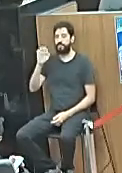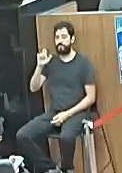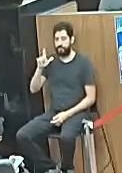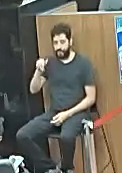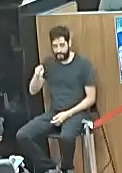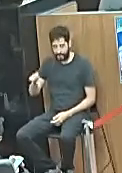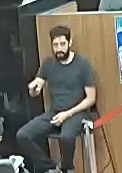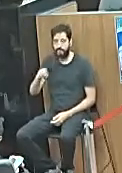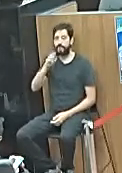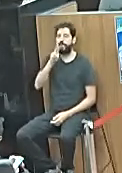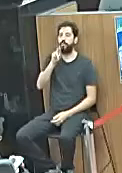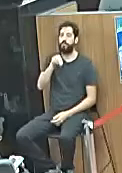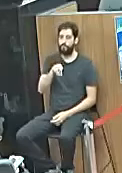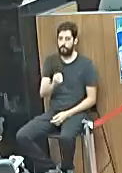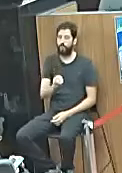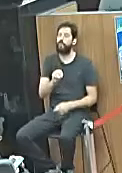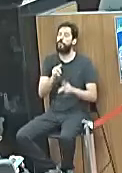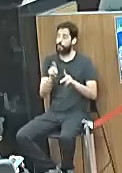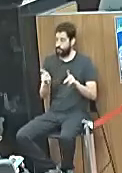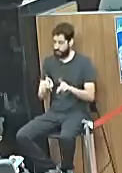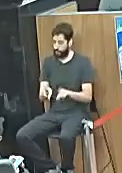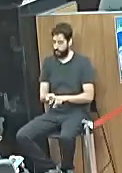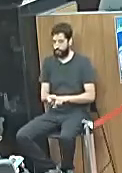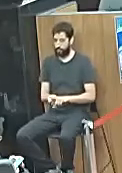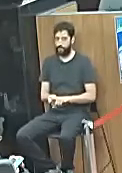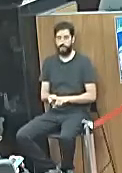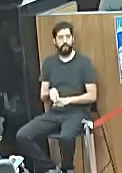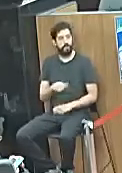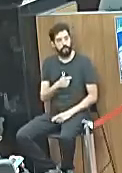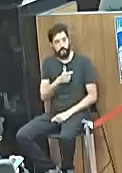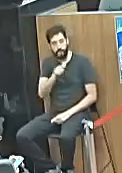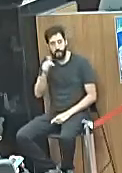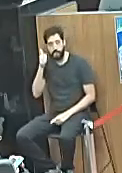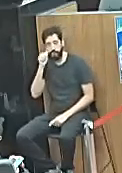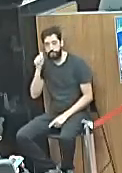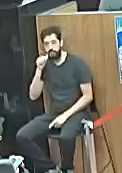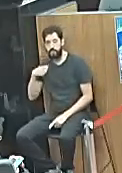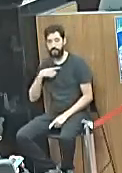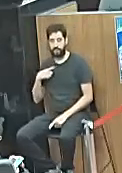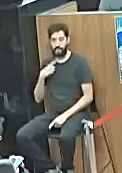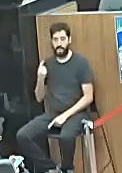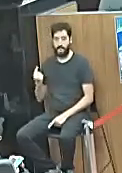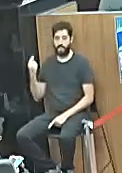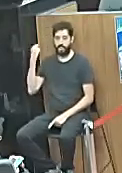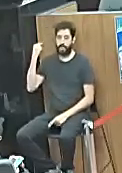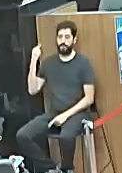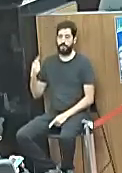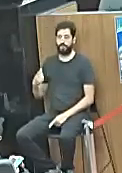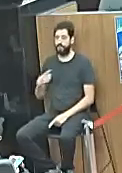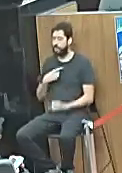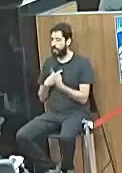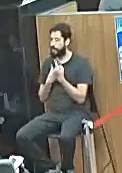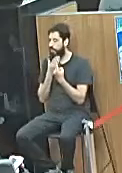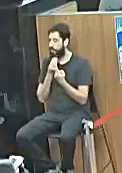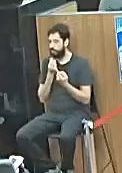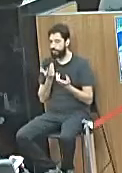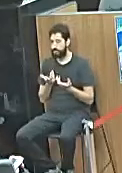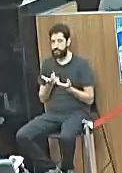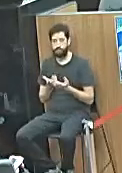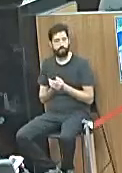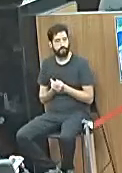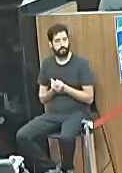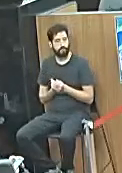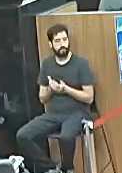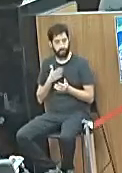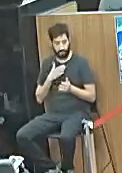o bruno eo professor e as demais mulheres que estão aqui atrás tem um moço porque se eu